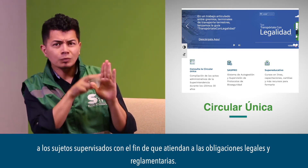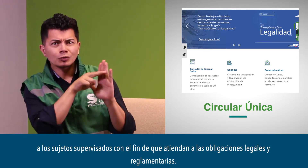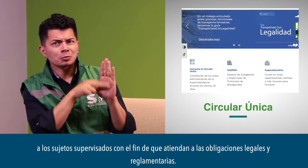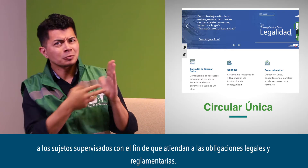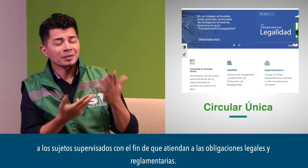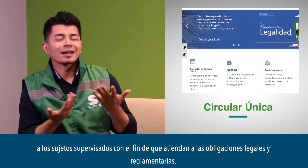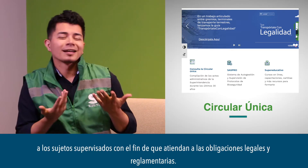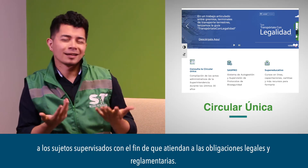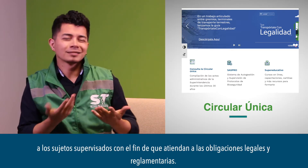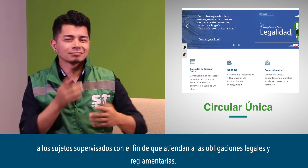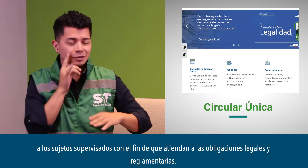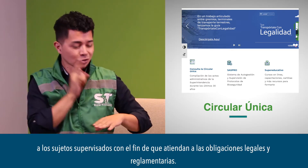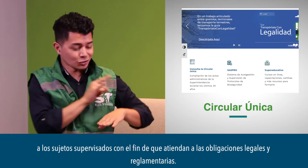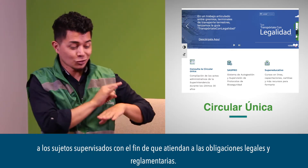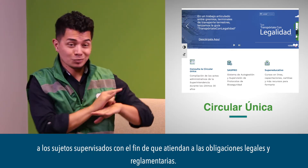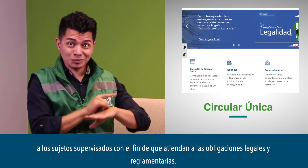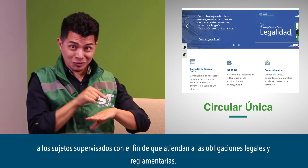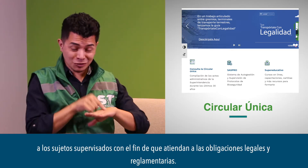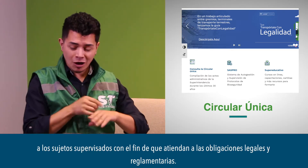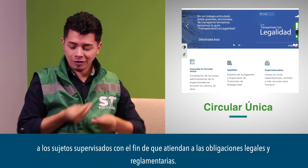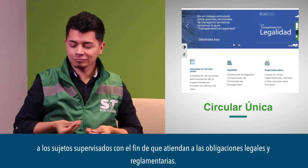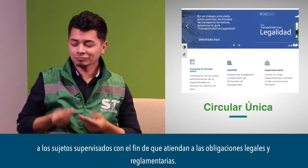legales y reglamentarias.